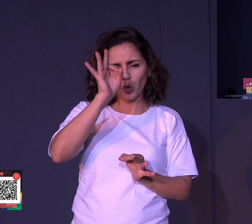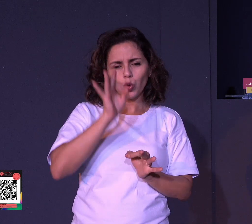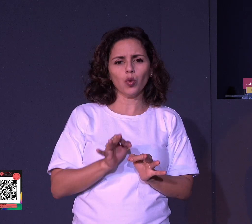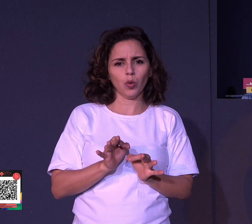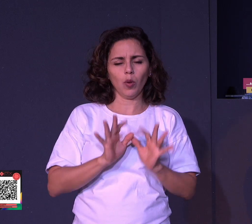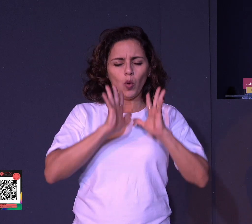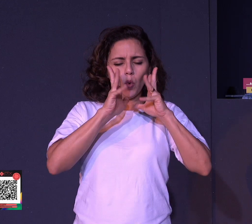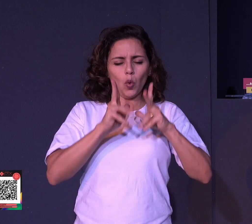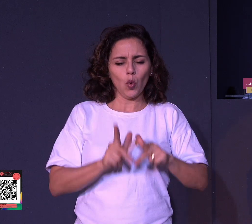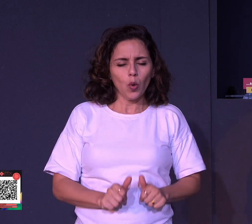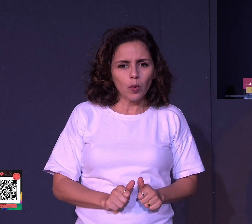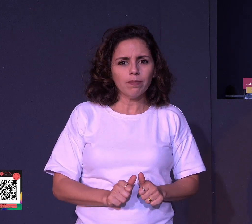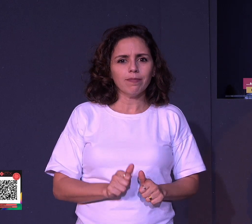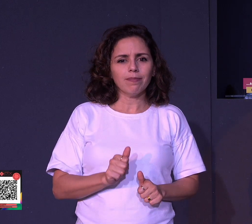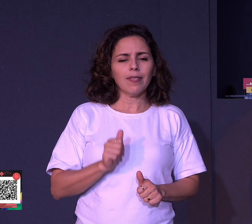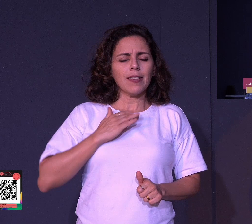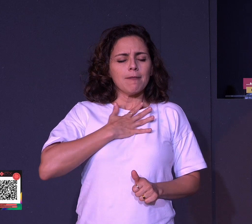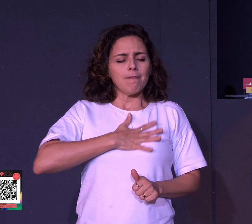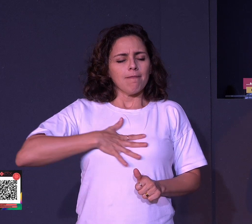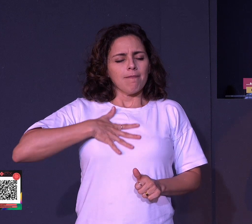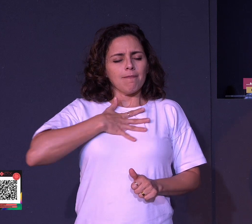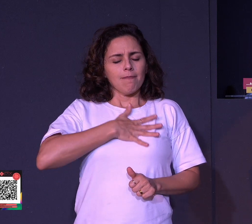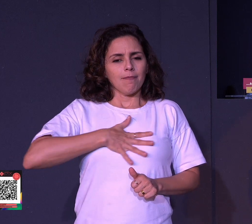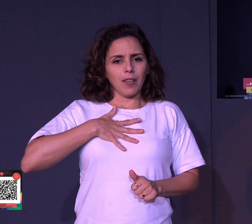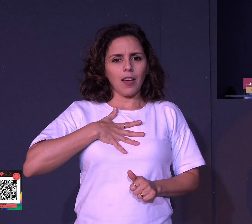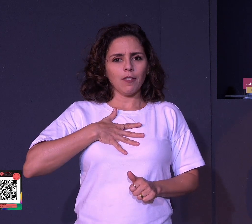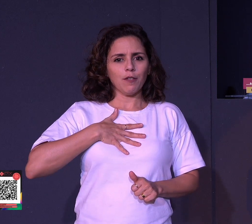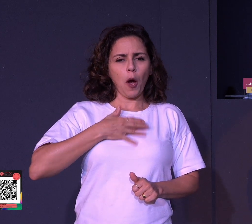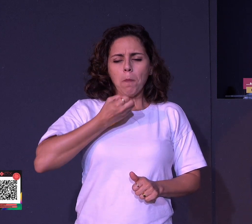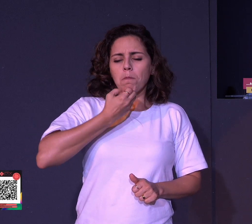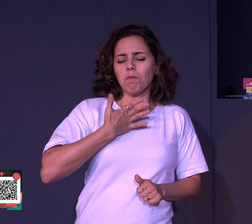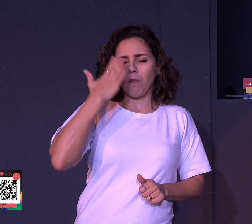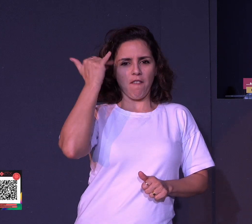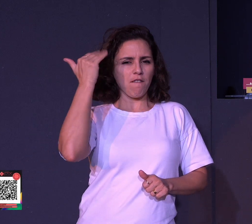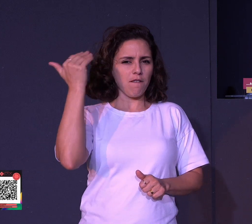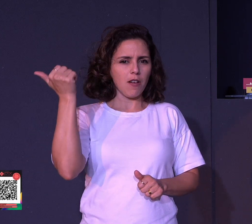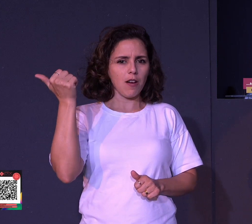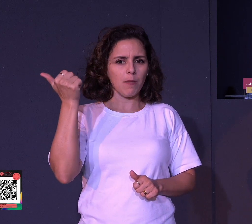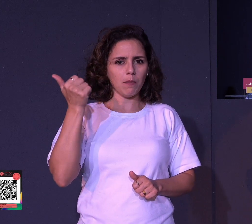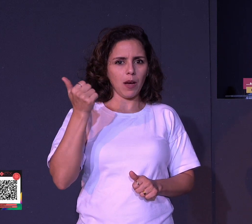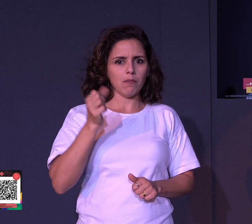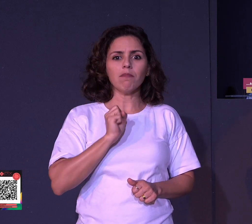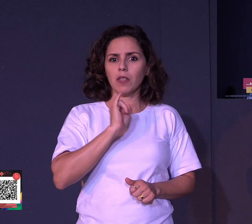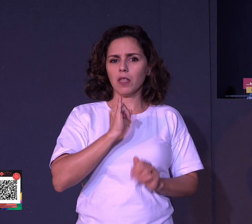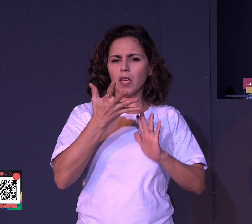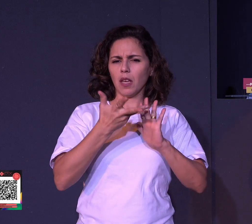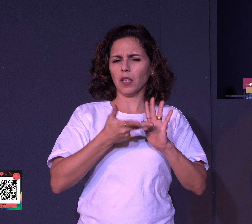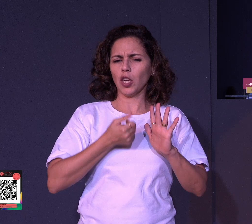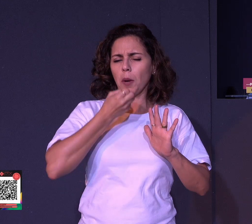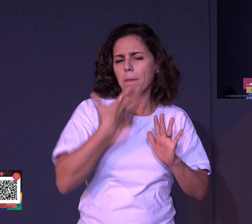for amável, tudo que for de boa fama, se houver alguma virtude, se houver algum louvor,